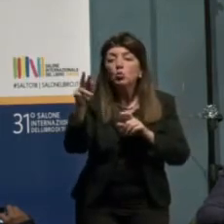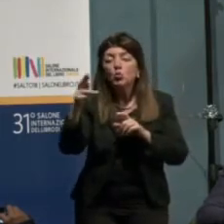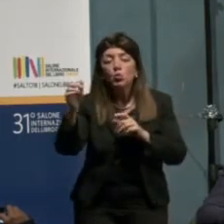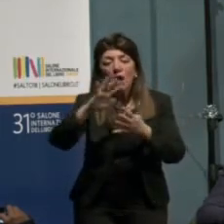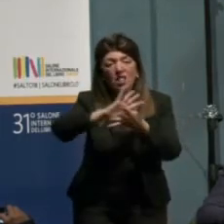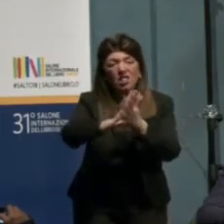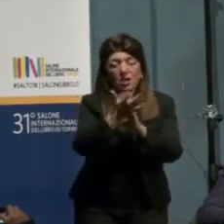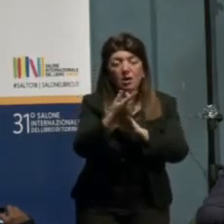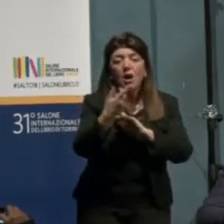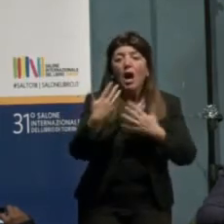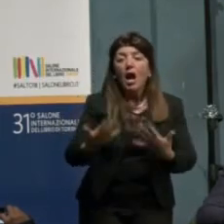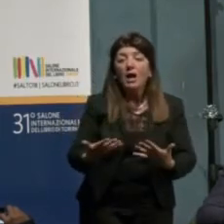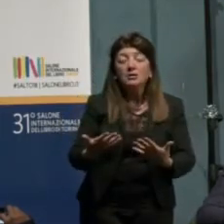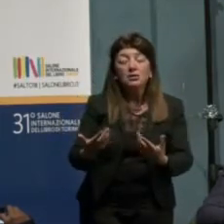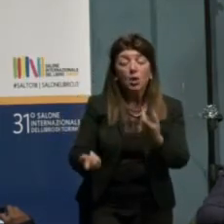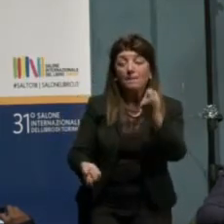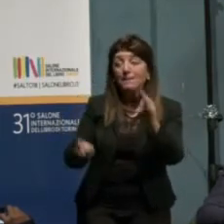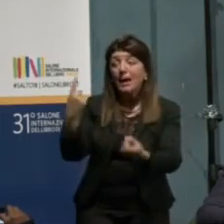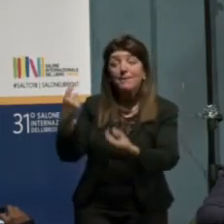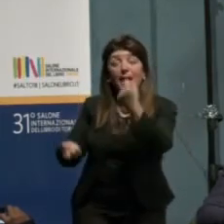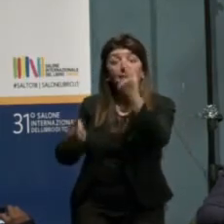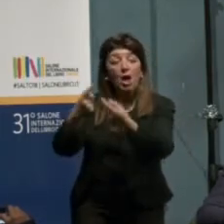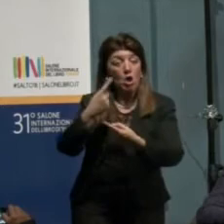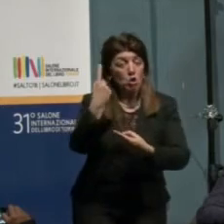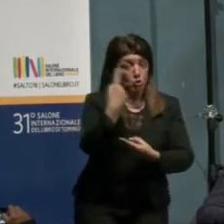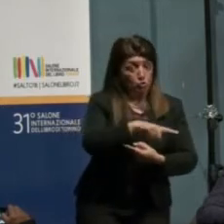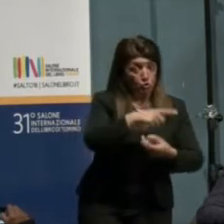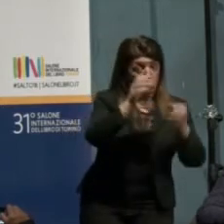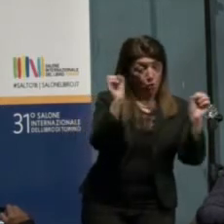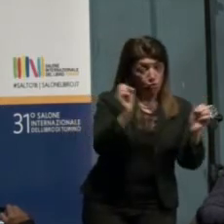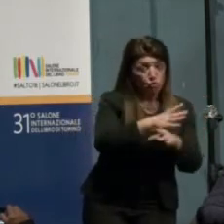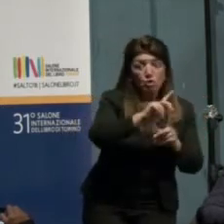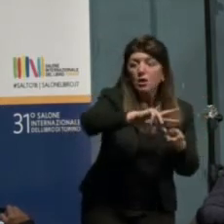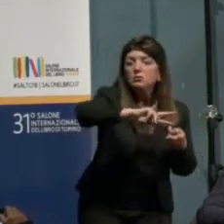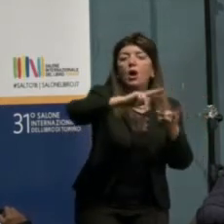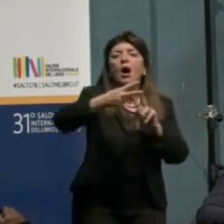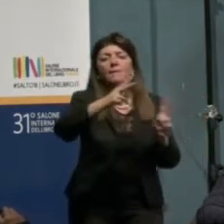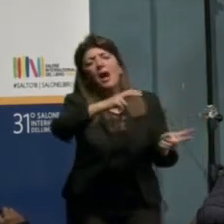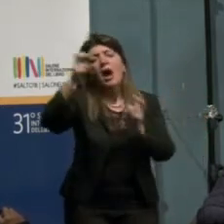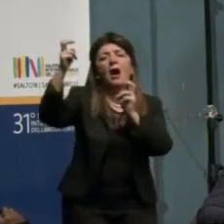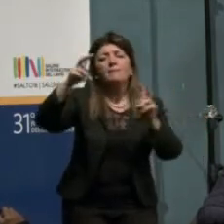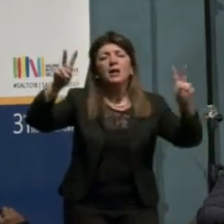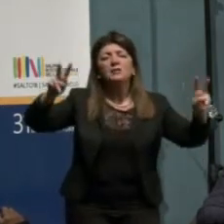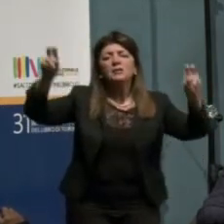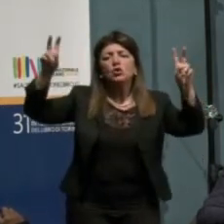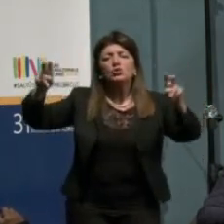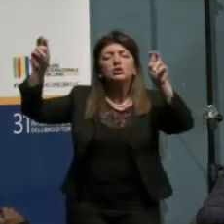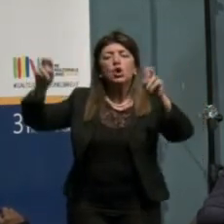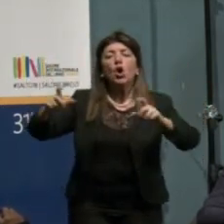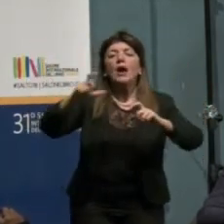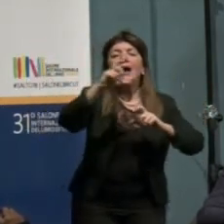fuori un sacco di convegni col titolo il caso giulio regioni allora intanto via a caso